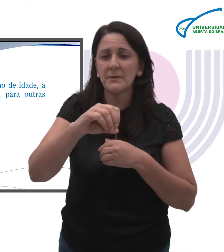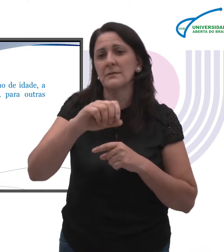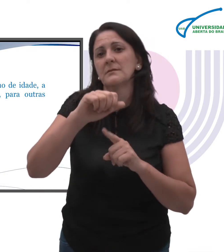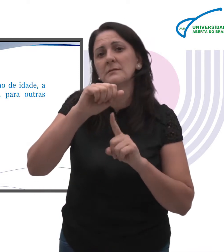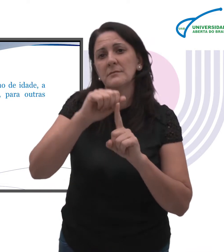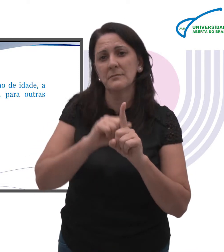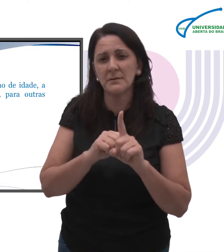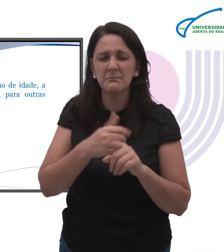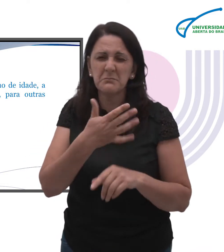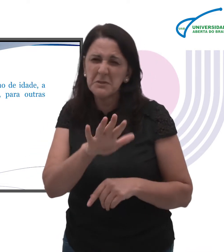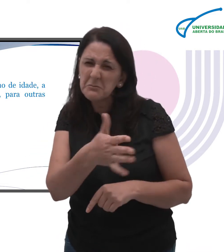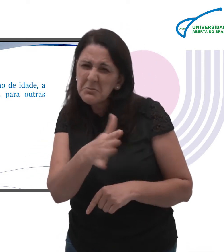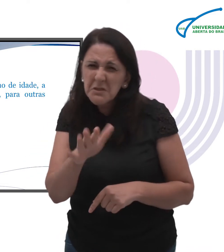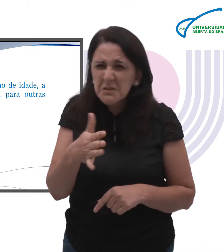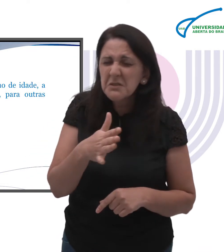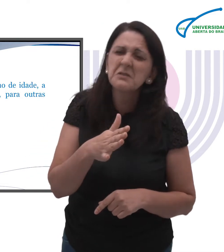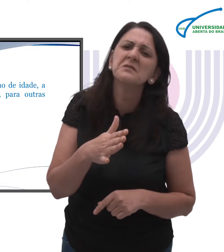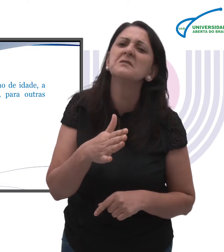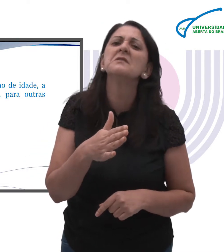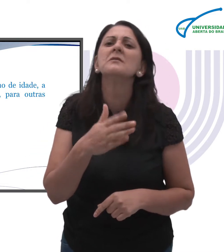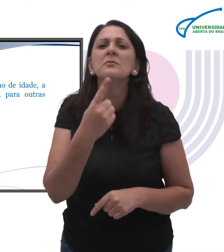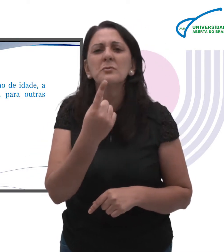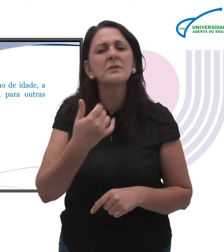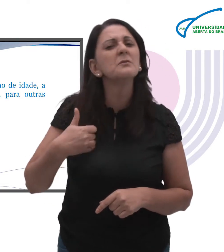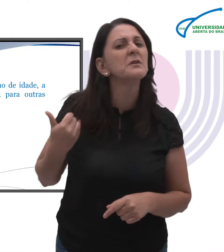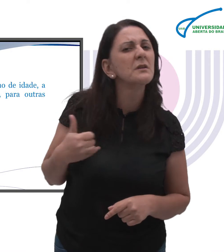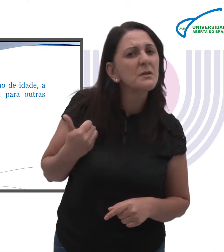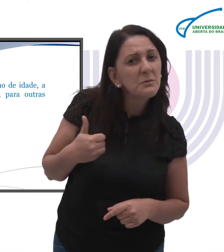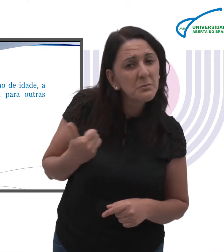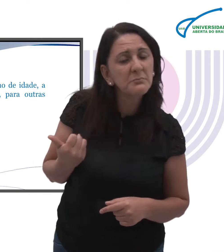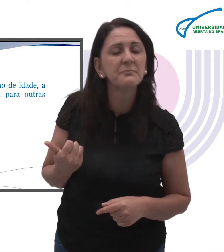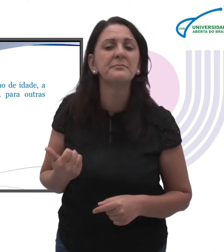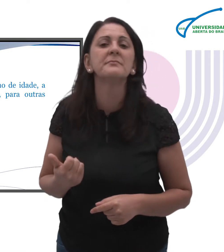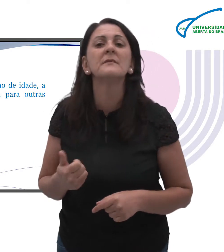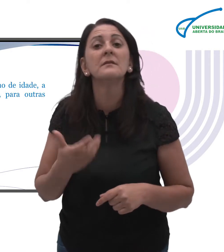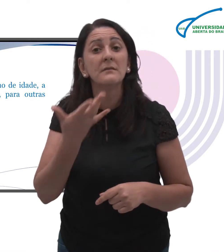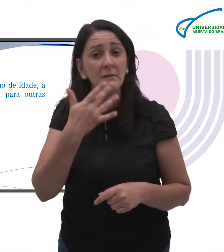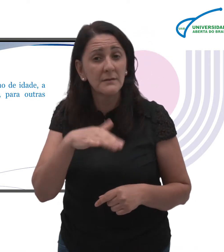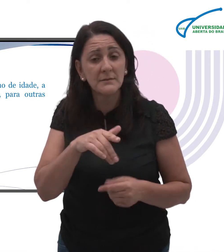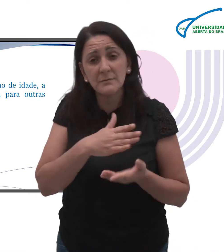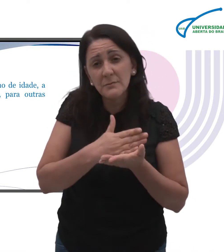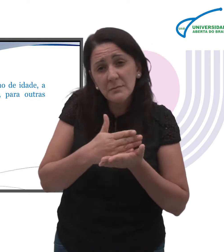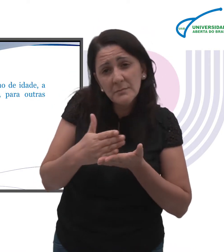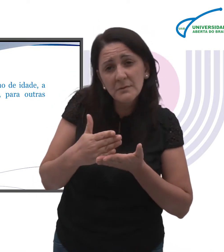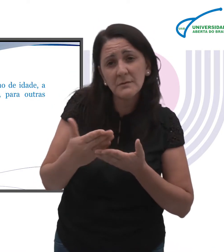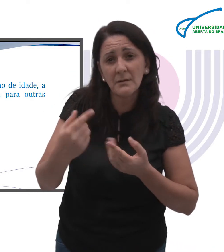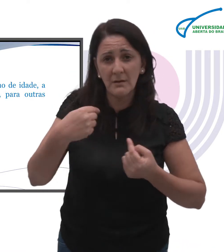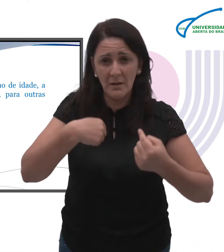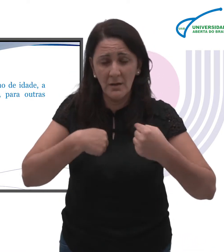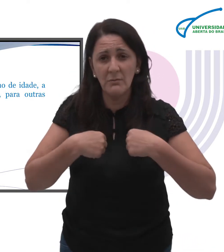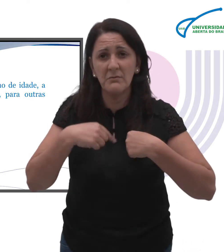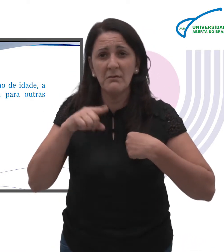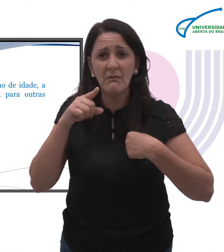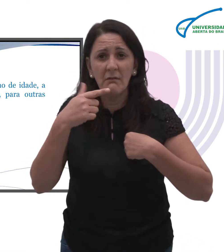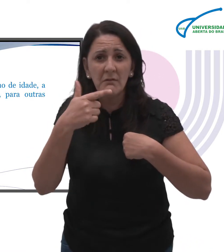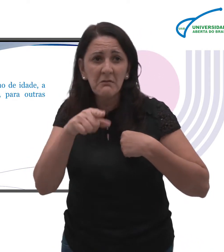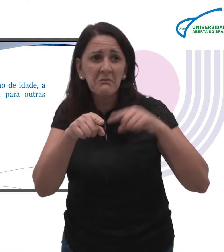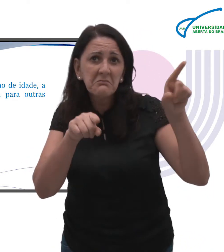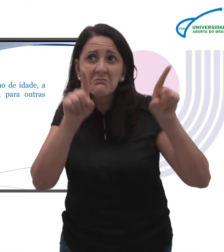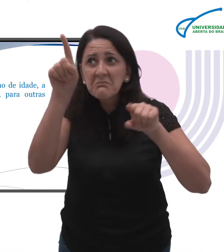A partir dos 9 meses até por volta de 1 ano de idade, a criança passa a apontar para si